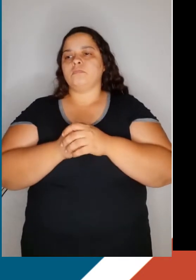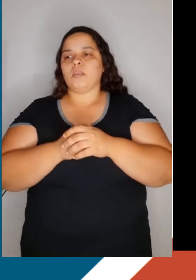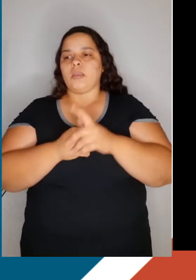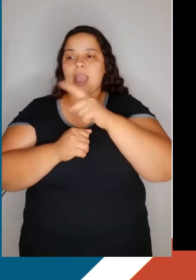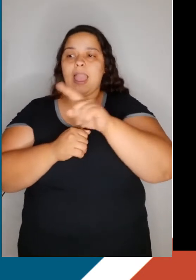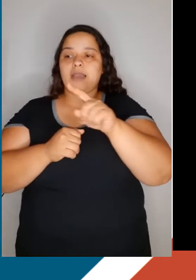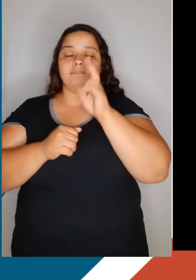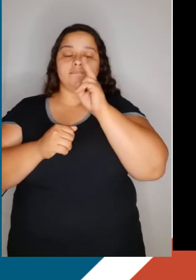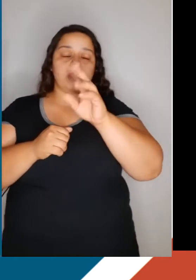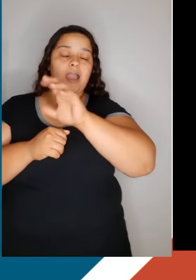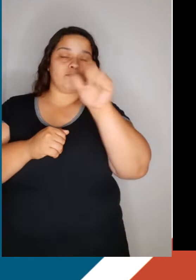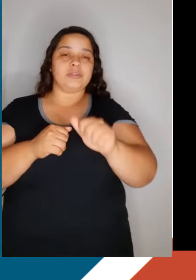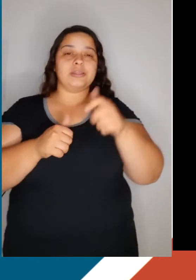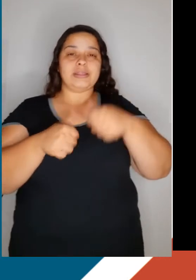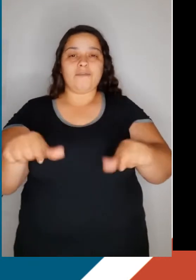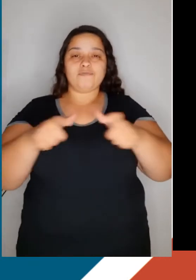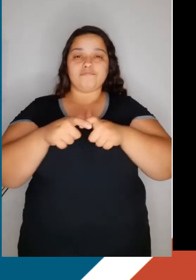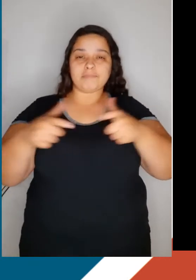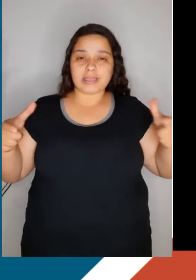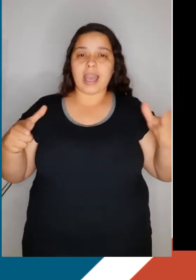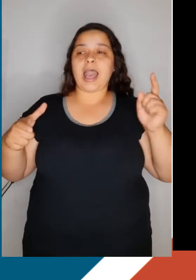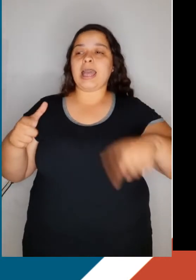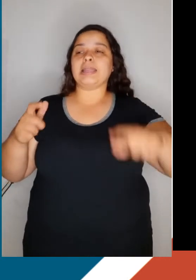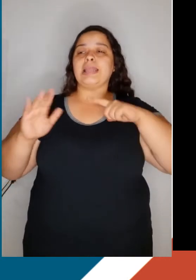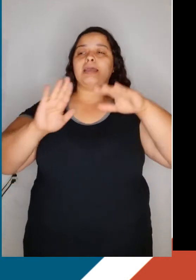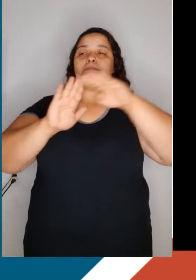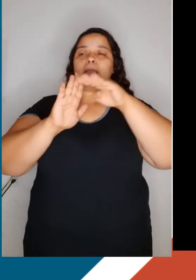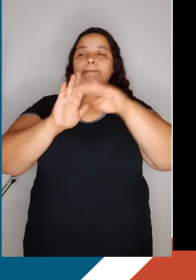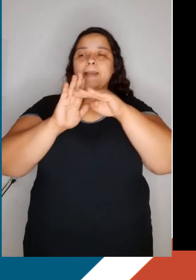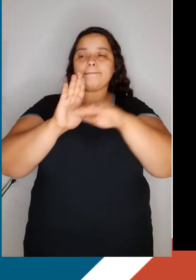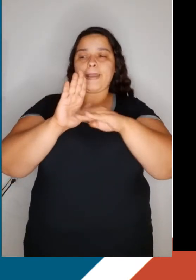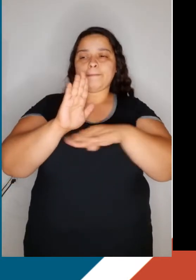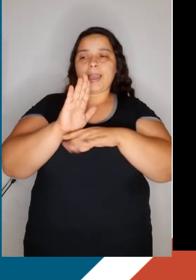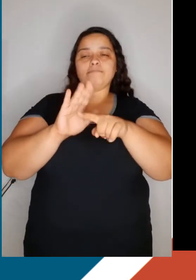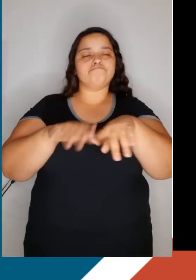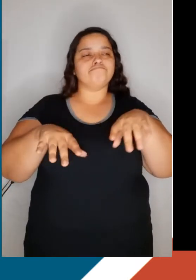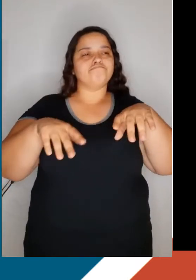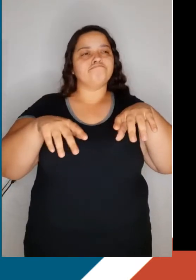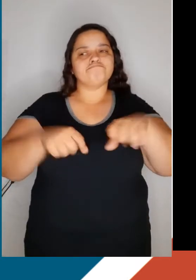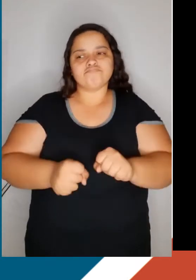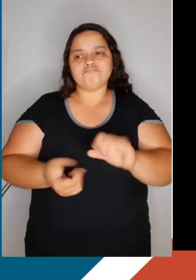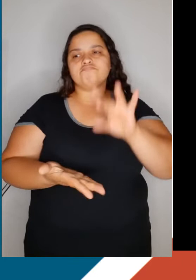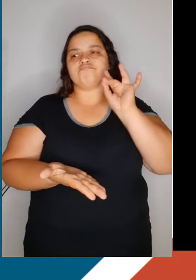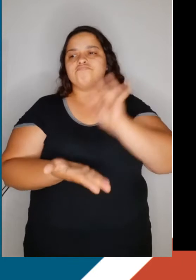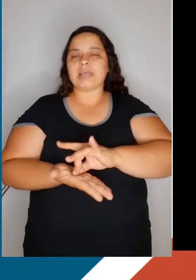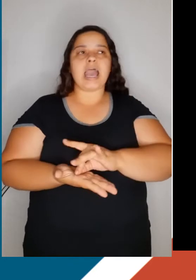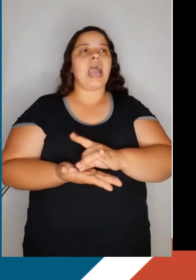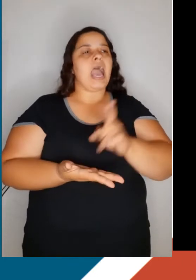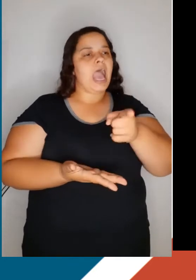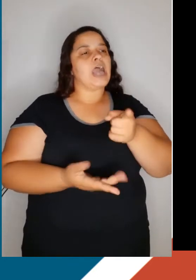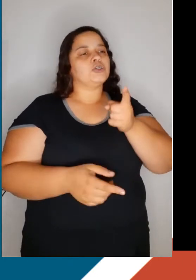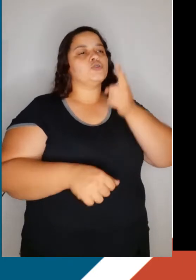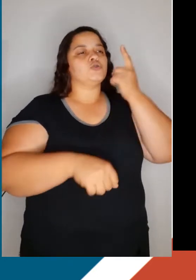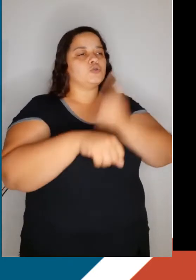estava aumentando, era importante estabelecer critérios que legitimassem, que fizessem com que todas as nações reconhecessem